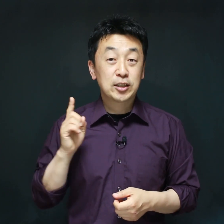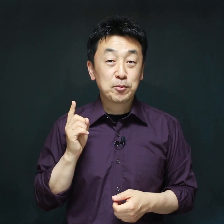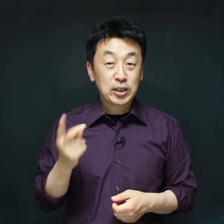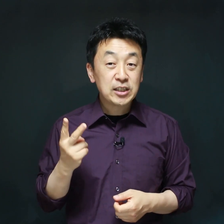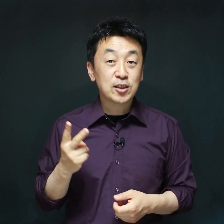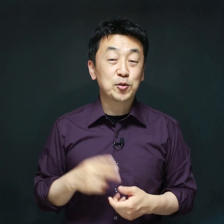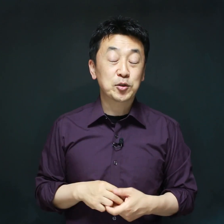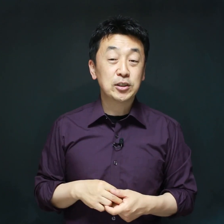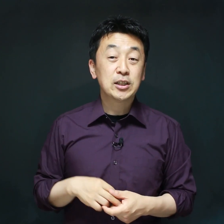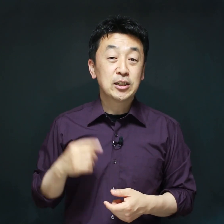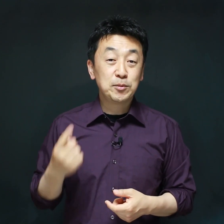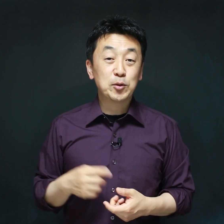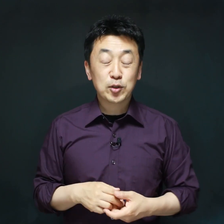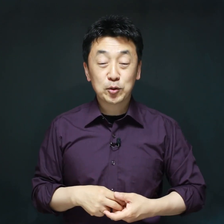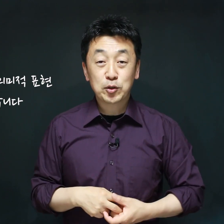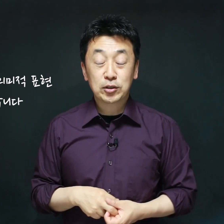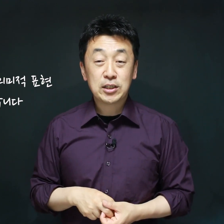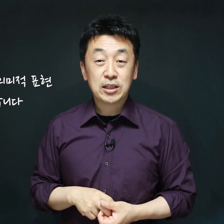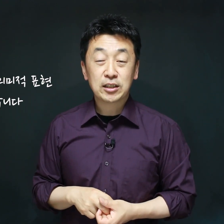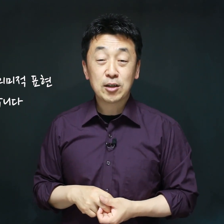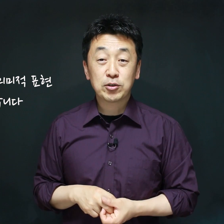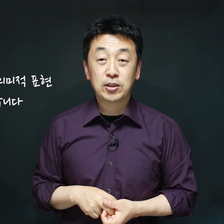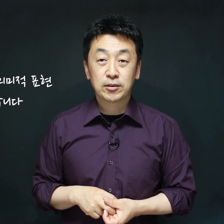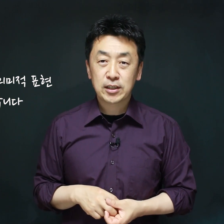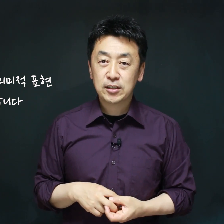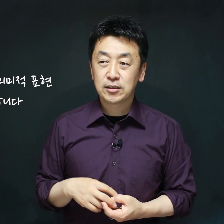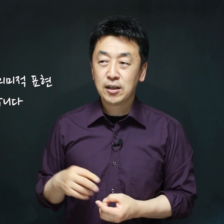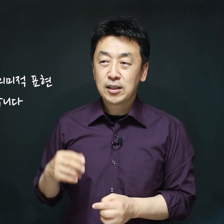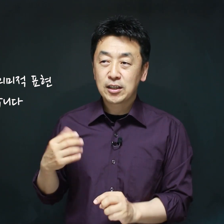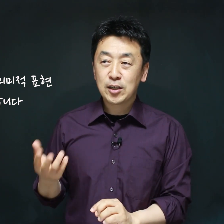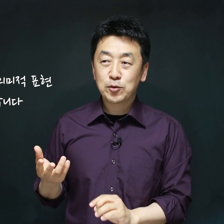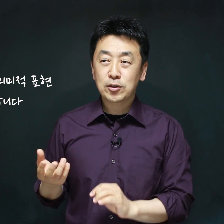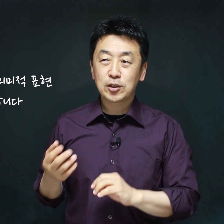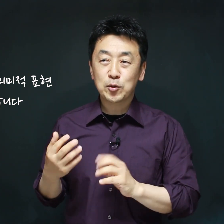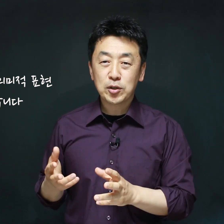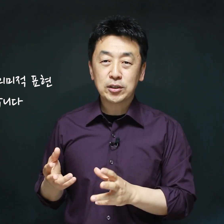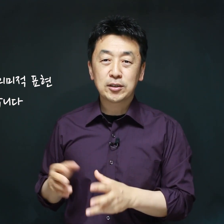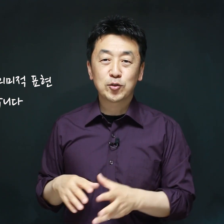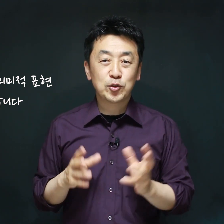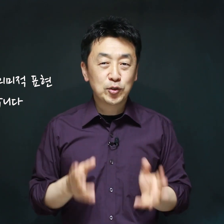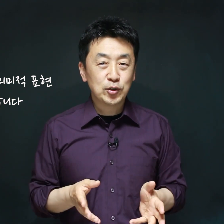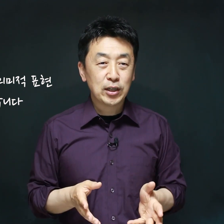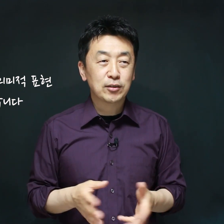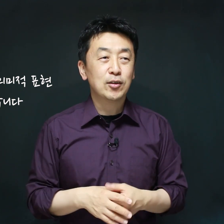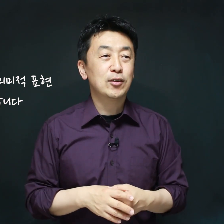다음에 2차적으로는 의미론적 통역을 이야기를 하고 있는데요. 사실은 기계론적인 통역은